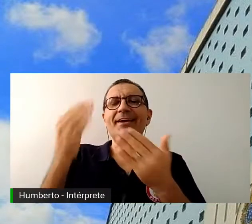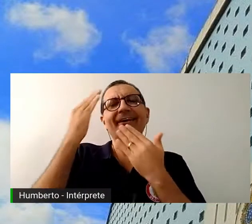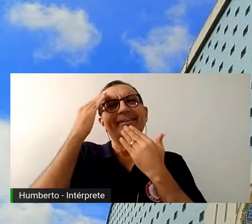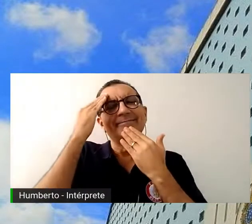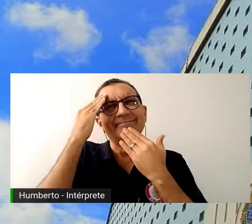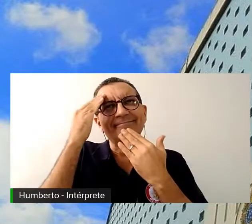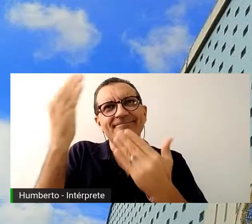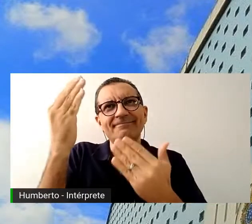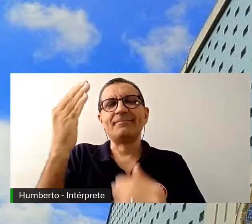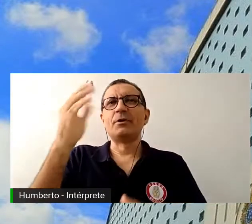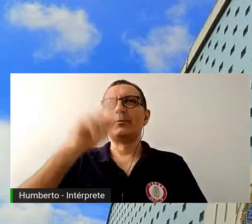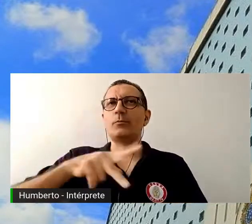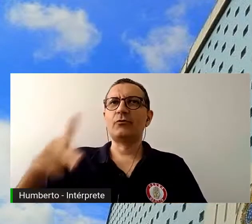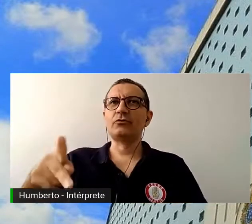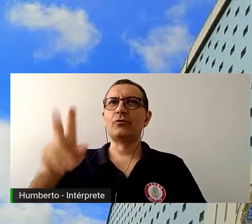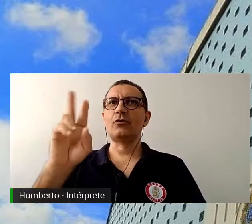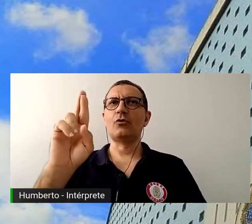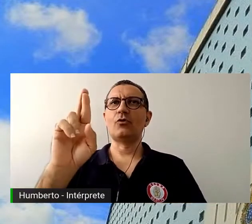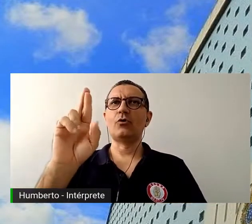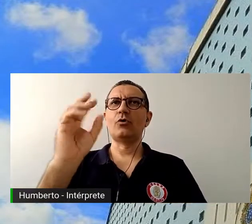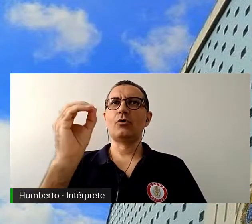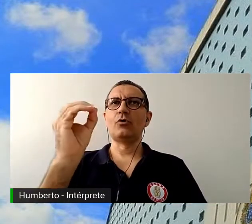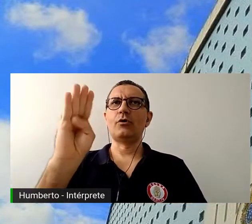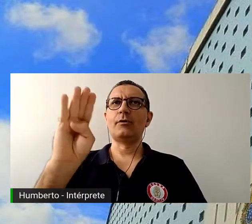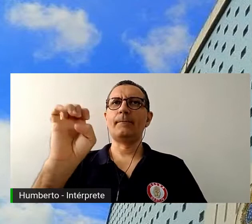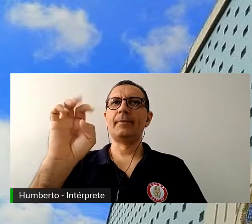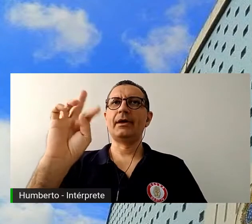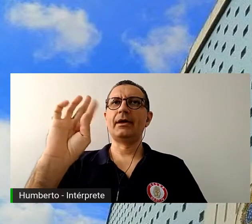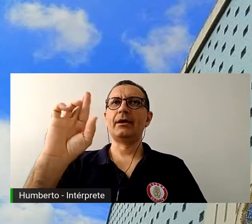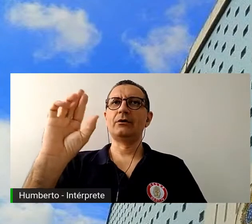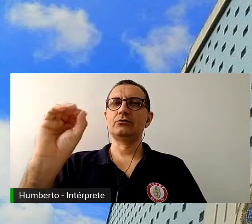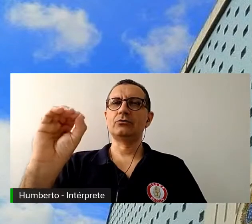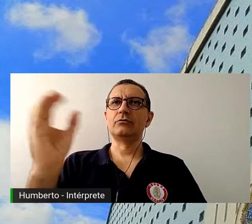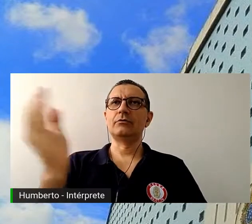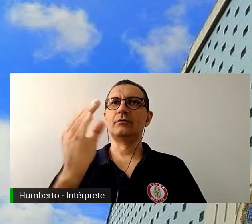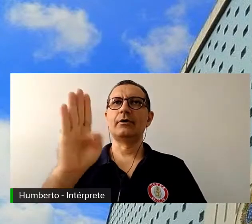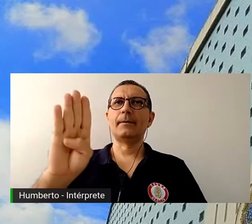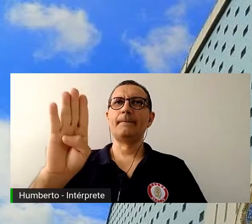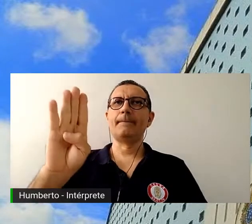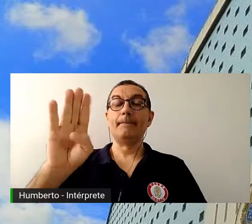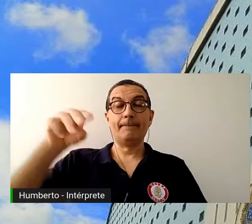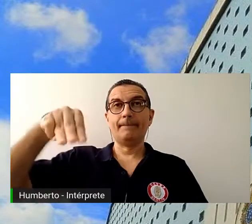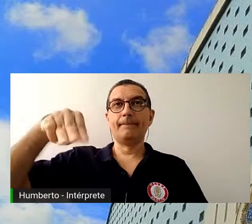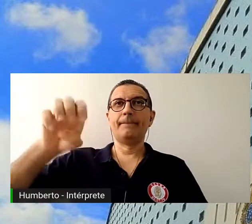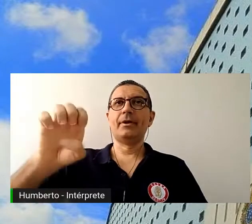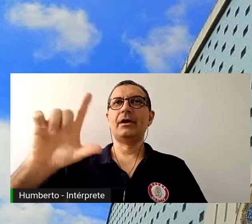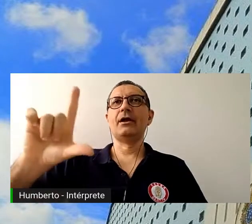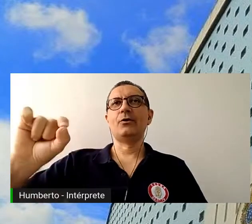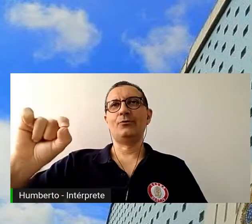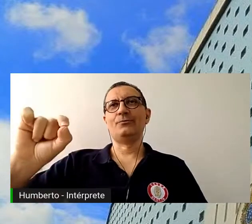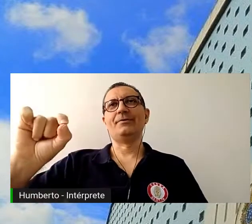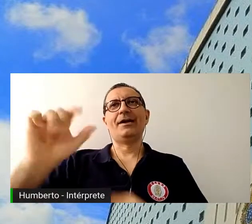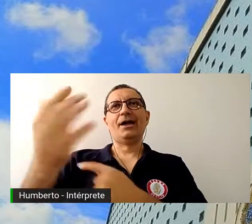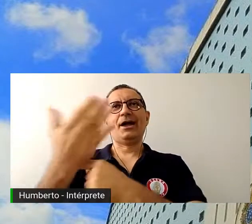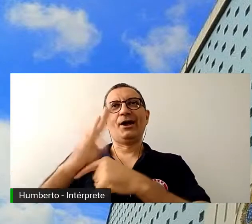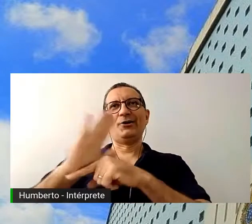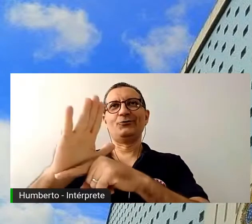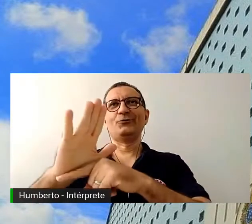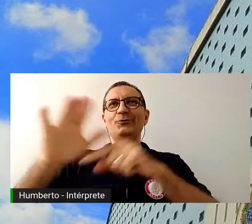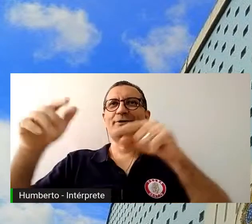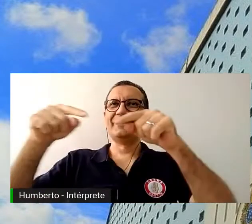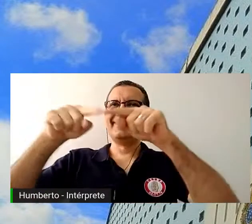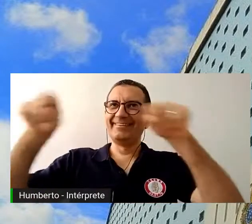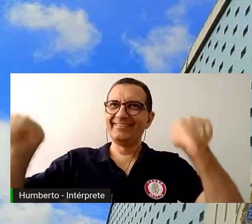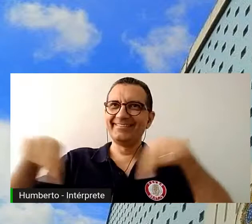Melo, mediador dessa sala, colega do campus, que fez toda a mediação, né, com a